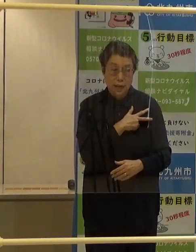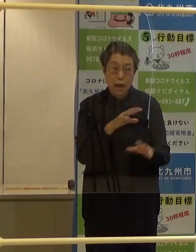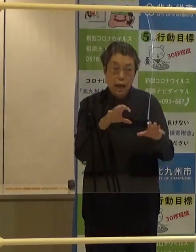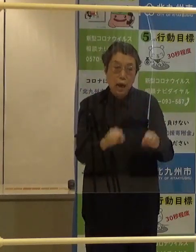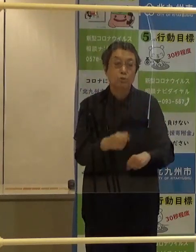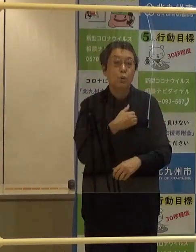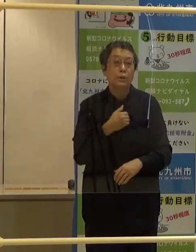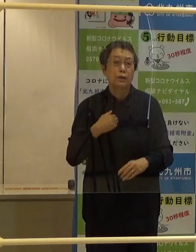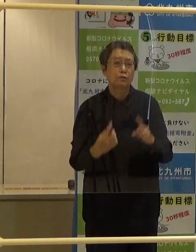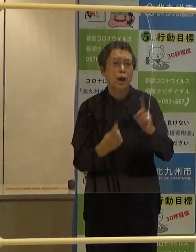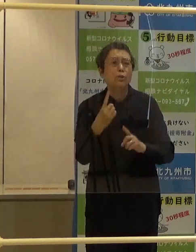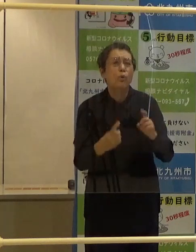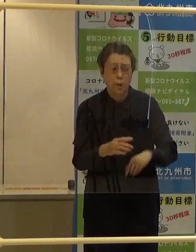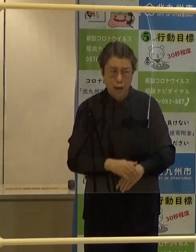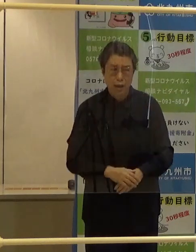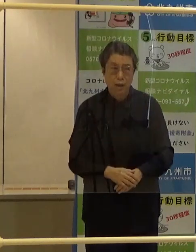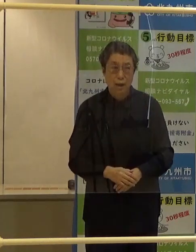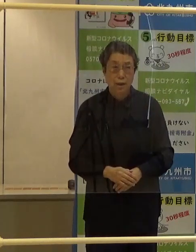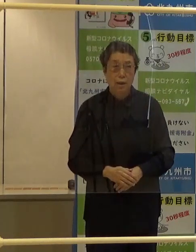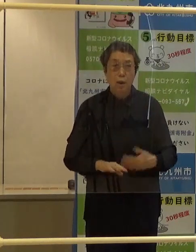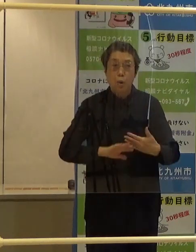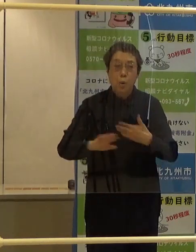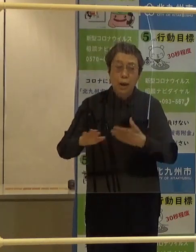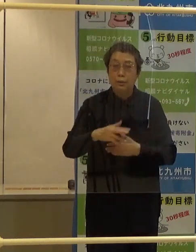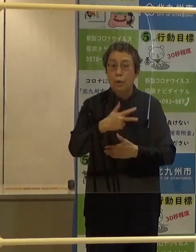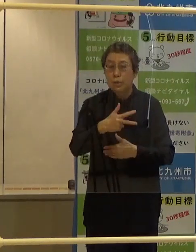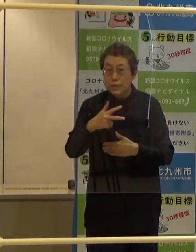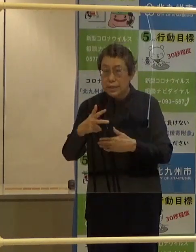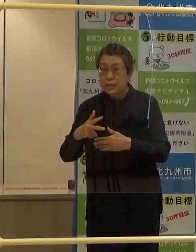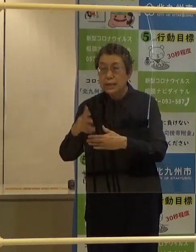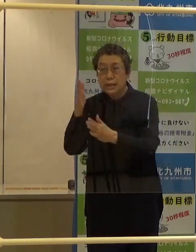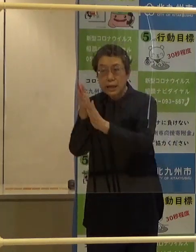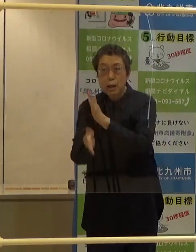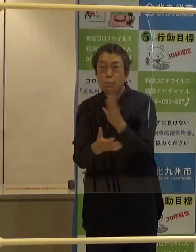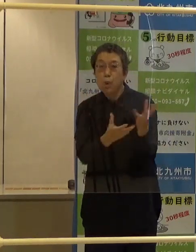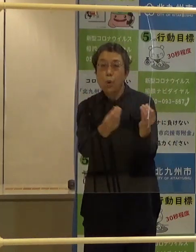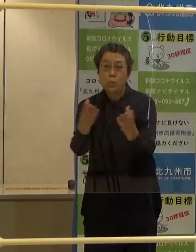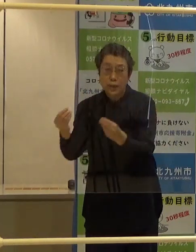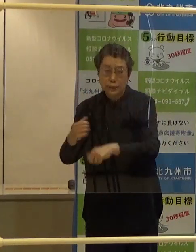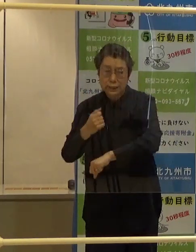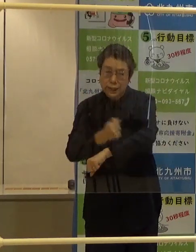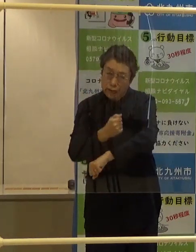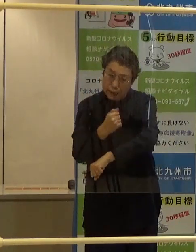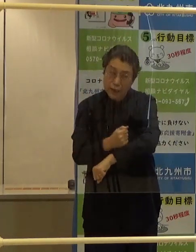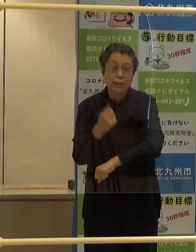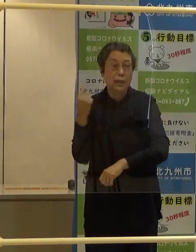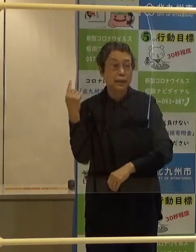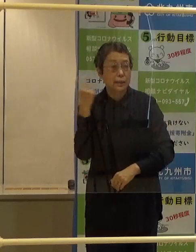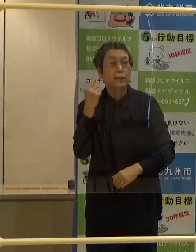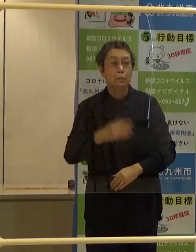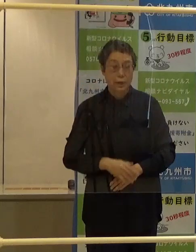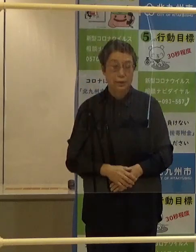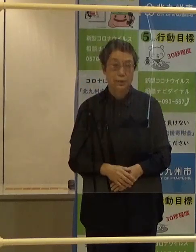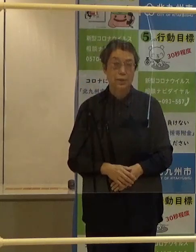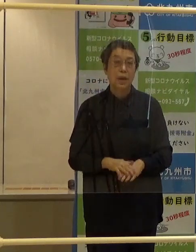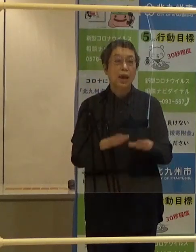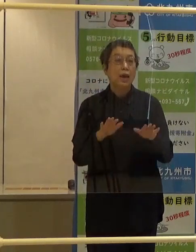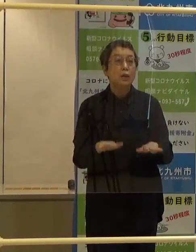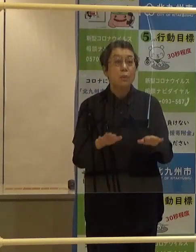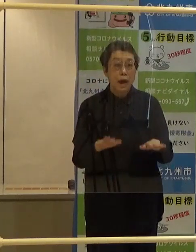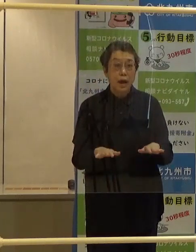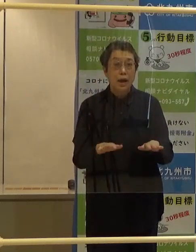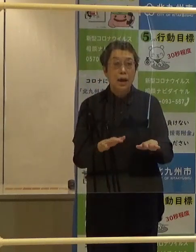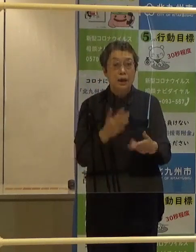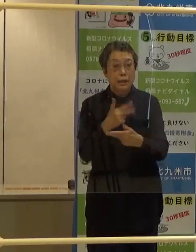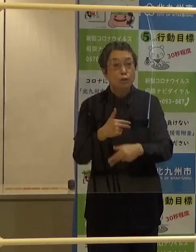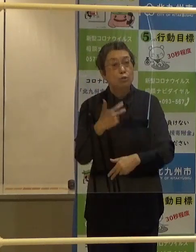は本心限りませんが、非常に大変だということでありました。幸い今順調に推移